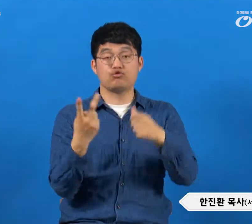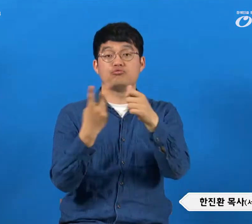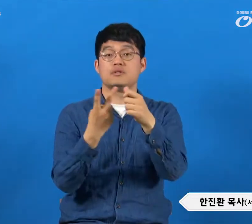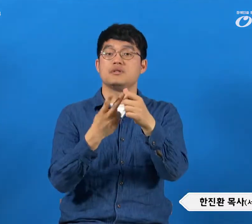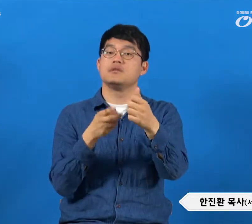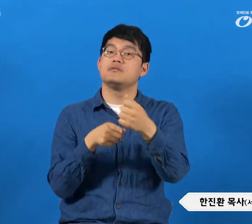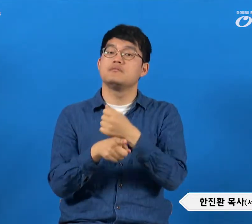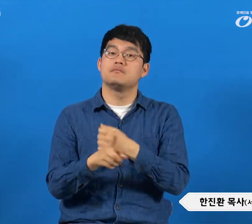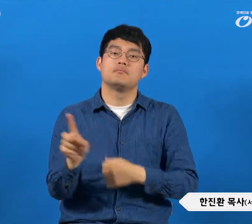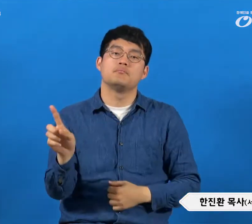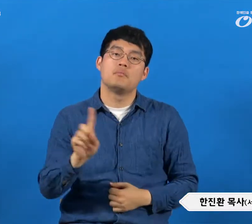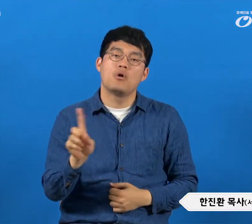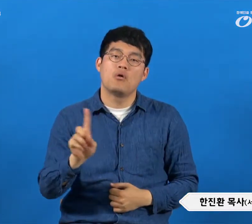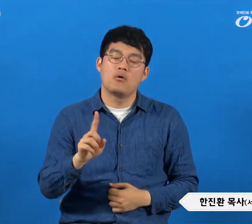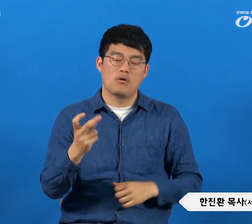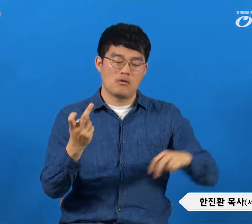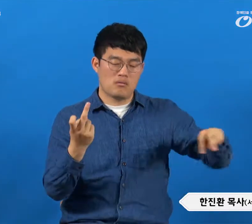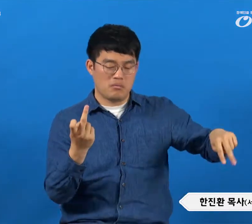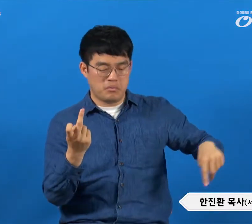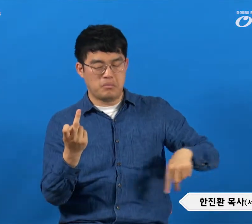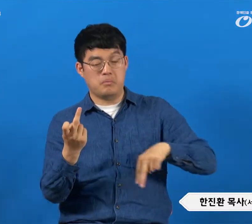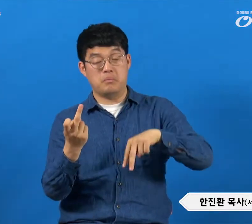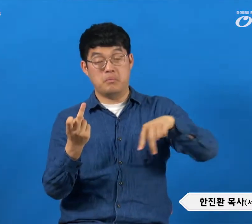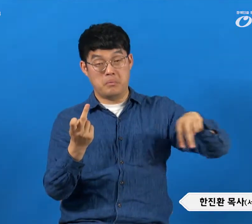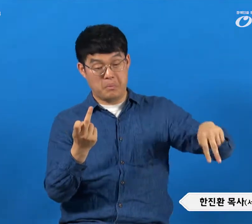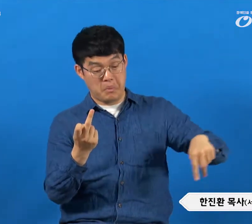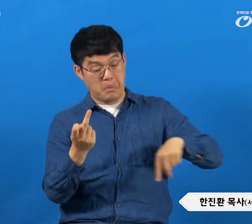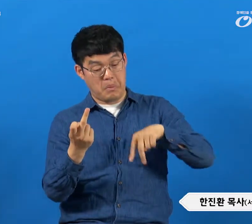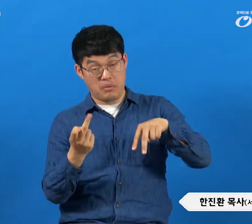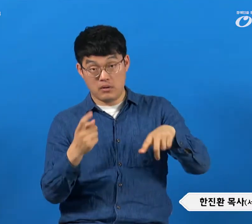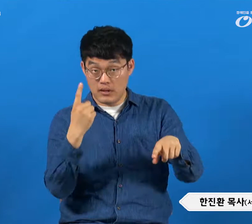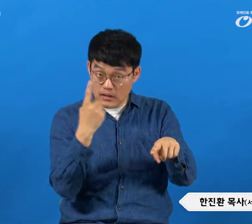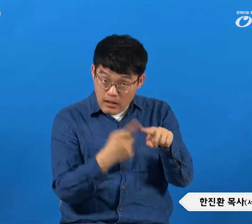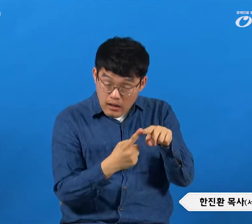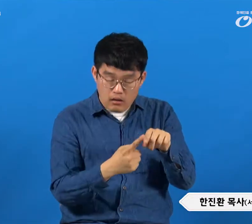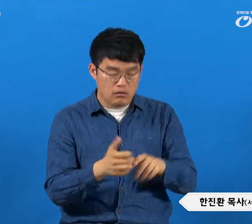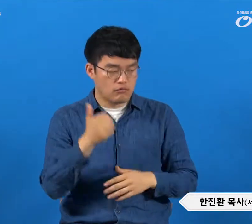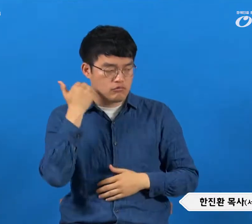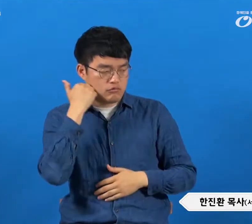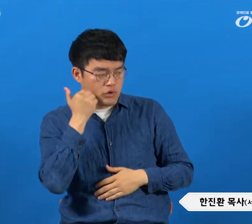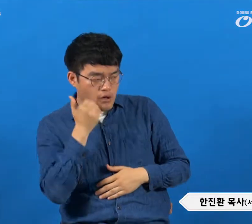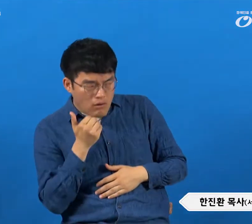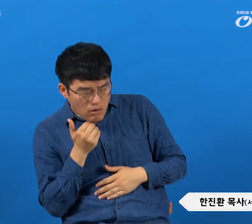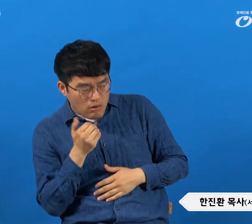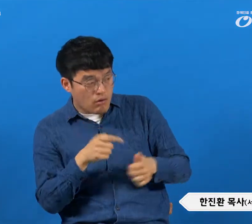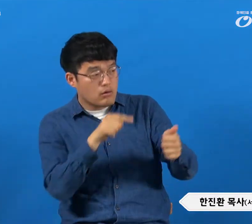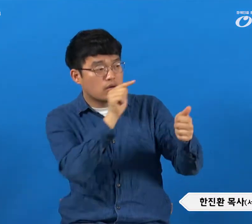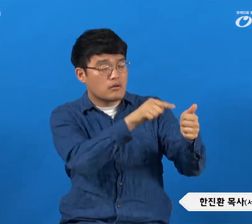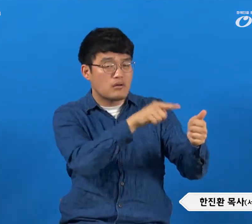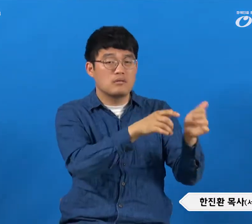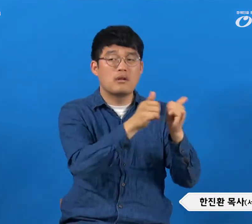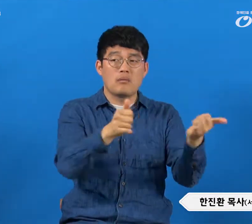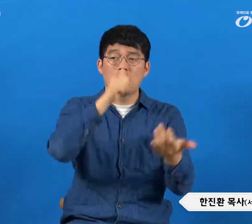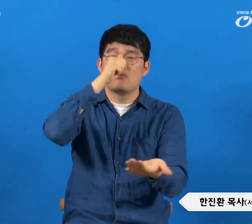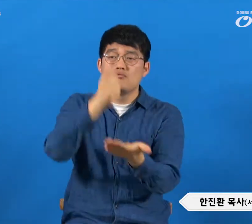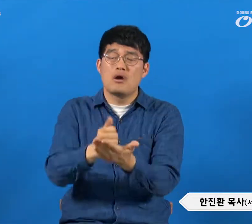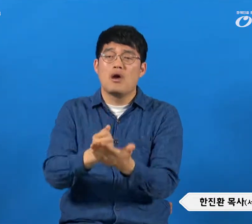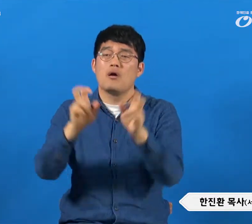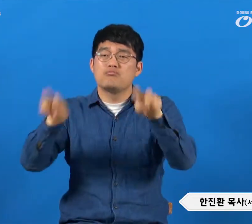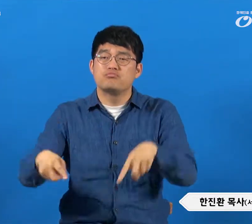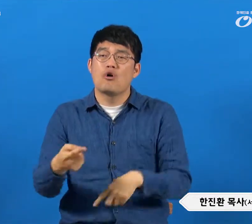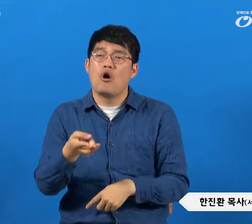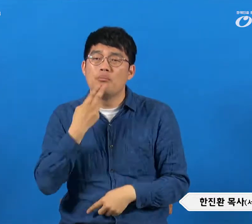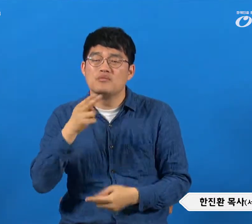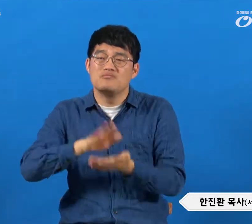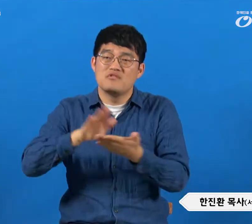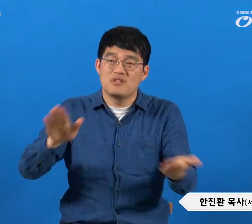있는데, 혹시나 골고다 형장까지 가는 가운데 누가 그 사형수를 변호하려고 하는